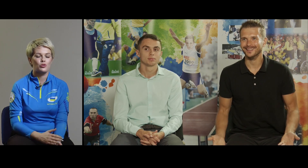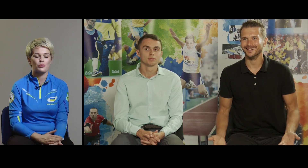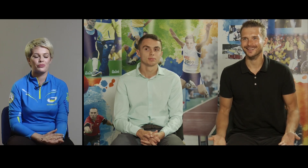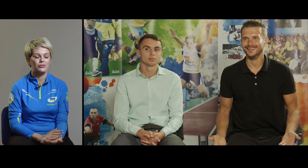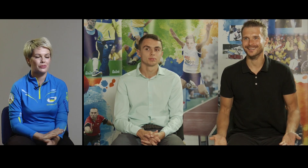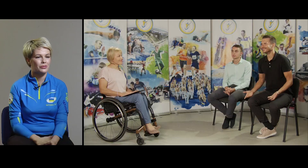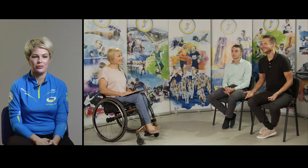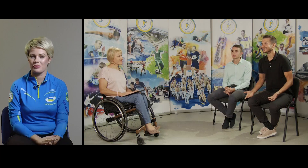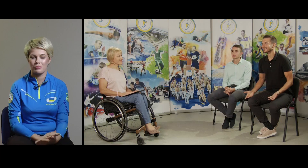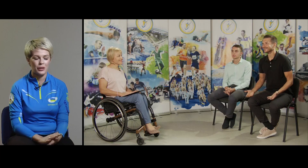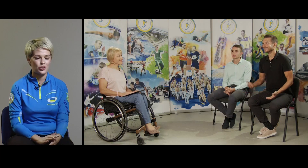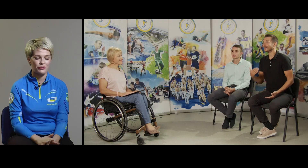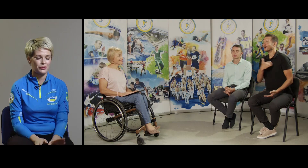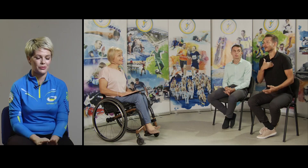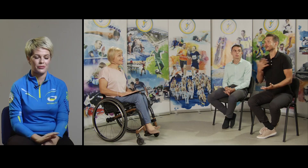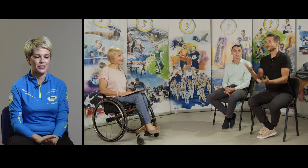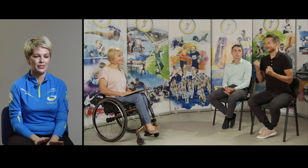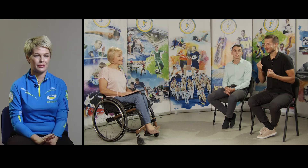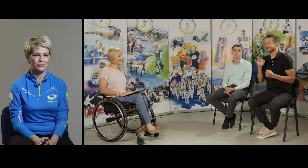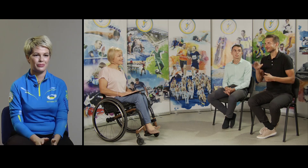максимум, щоб майже